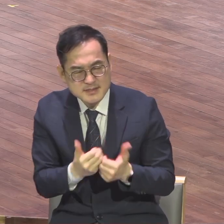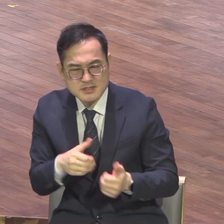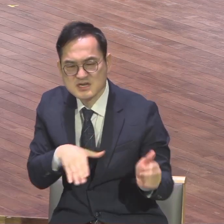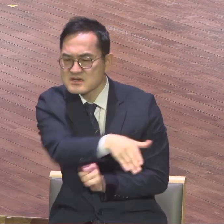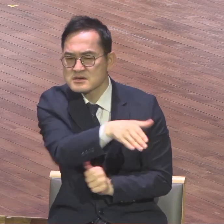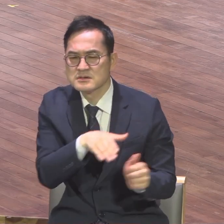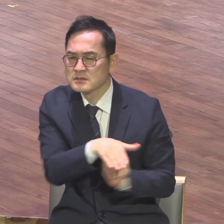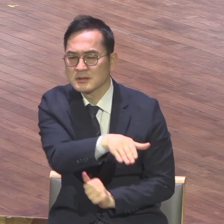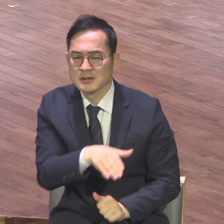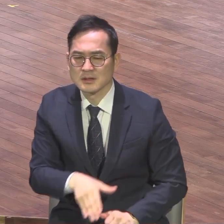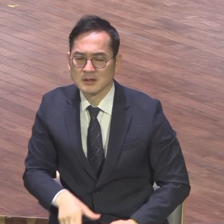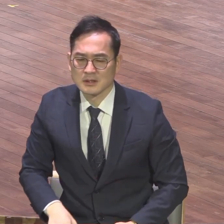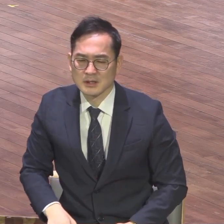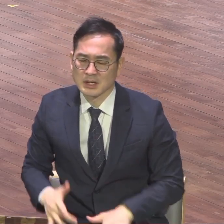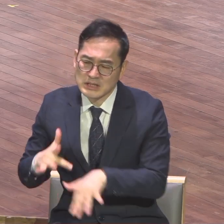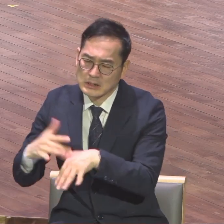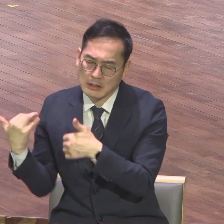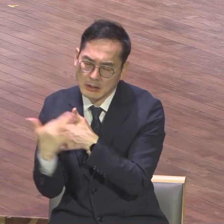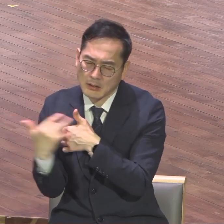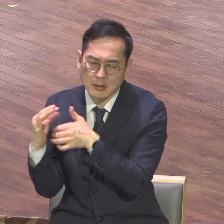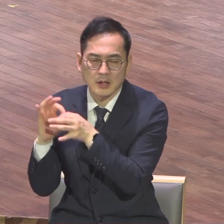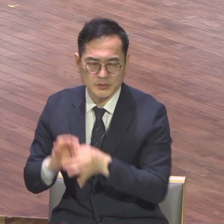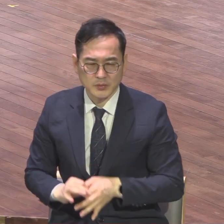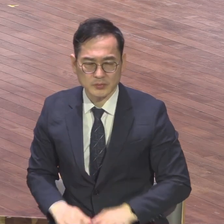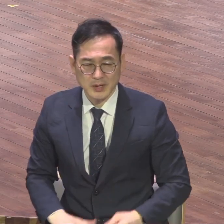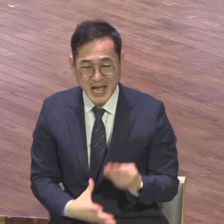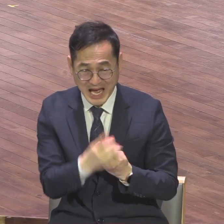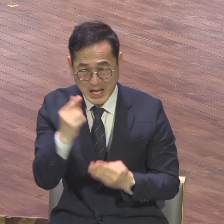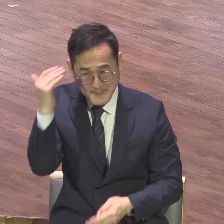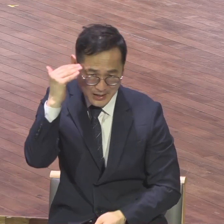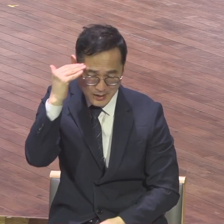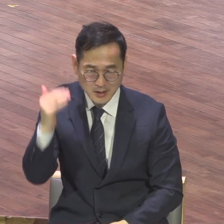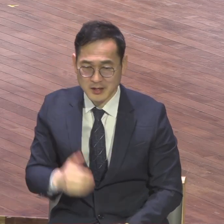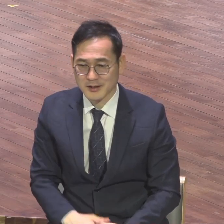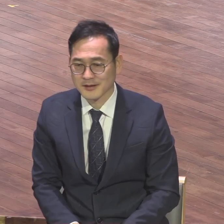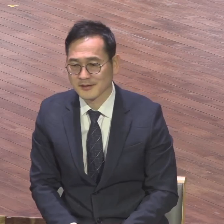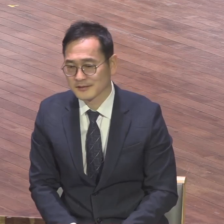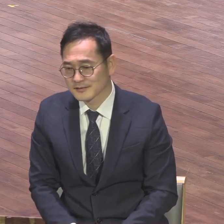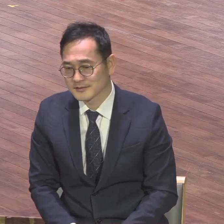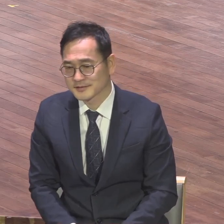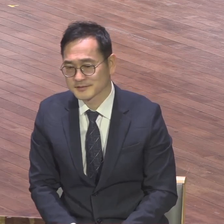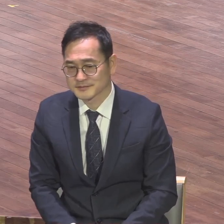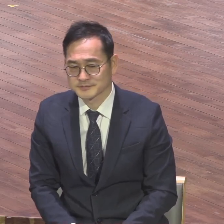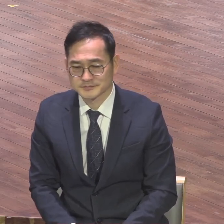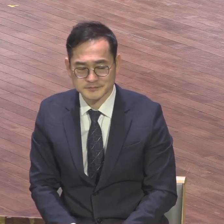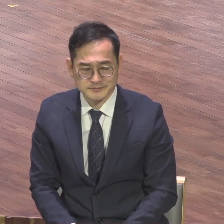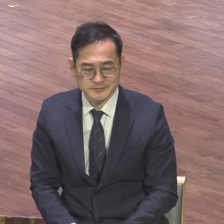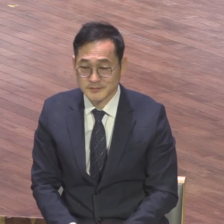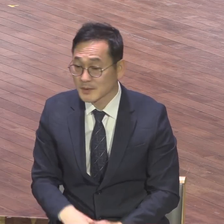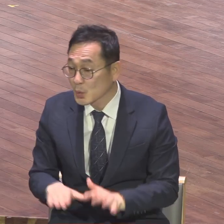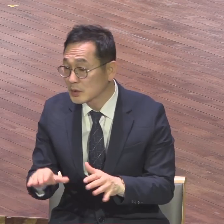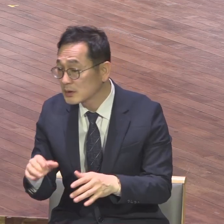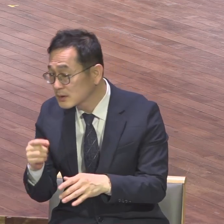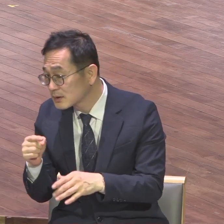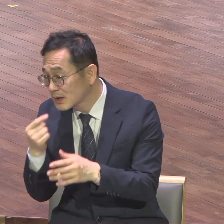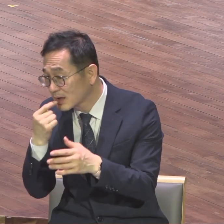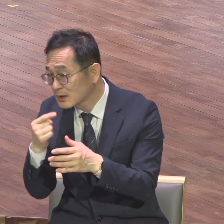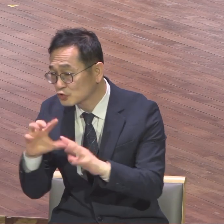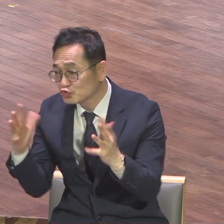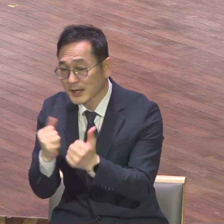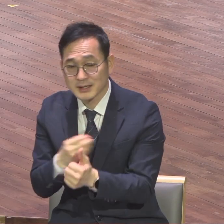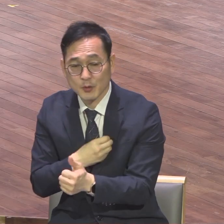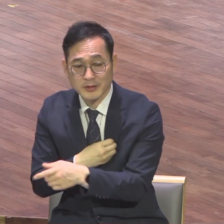하거든요. 하나 되지 못하게 한다고. 그러니까 하나 돼. 오늘 우리 진성준 의원하고 또 우리 진 교훈 우리